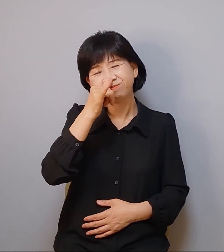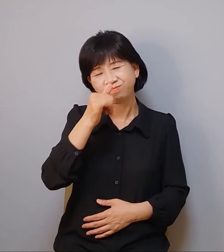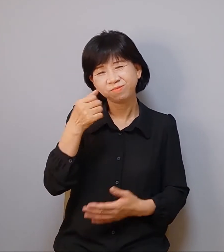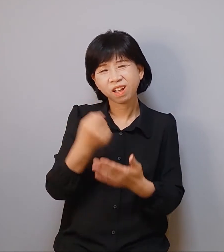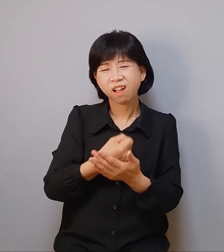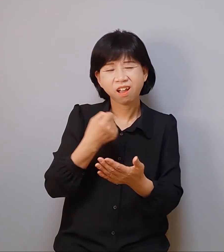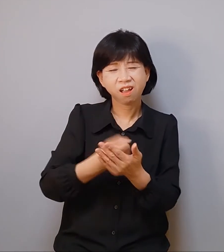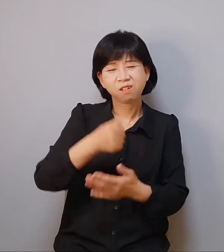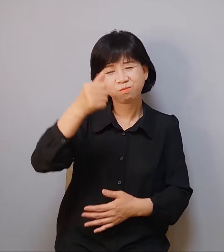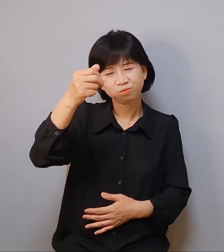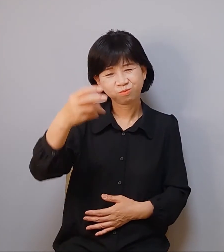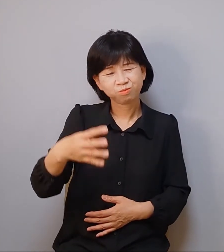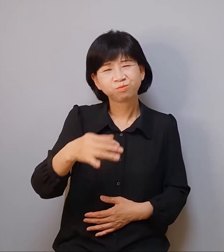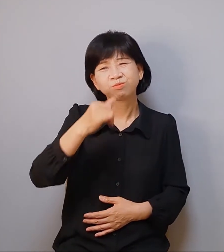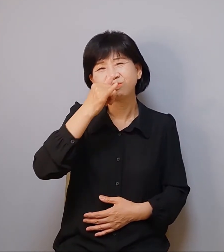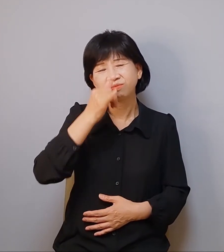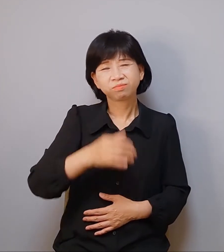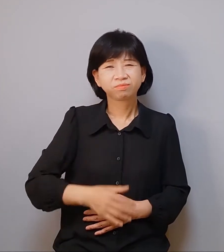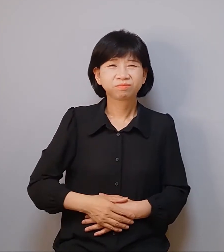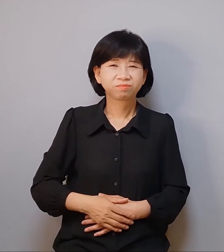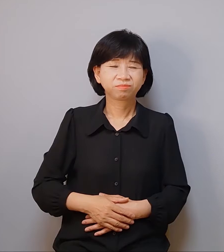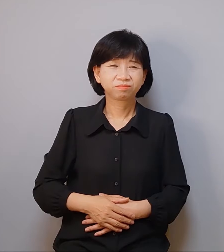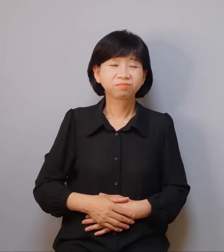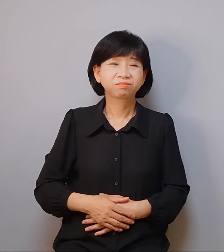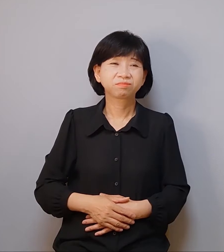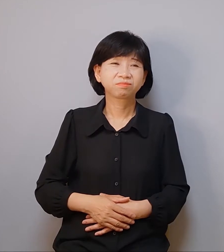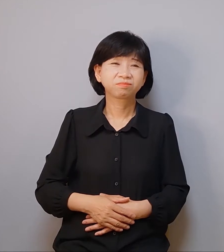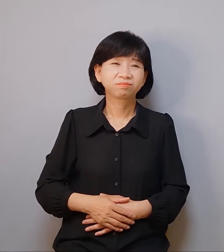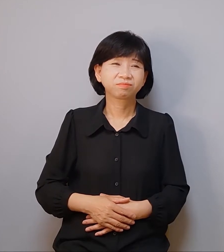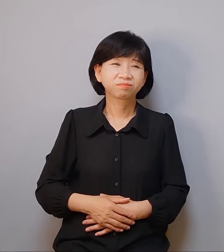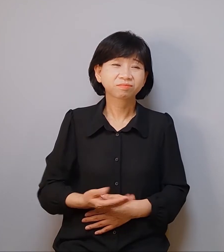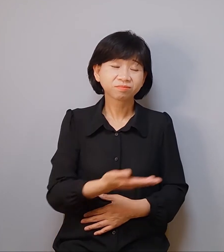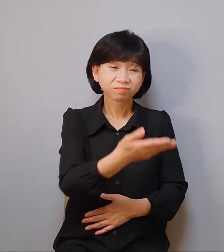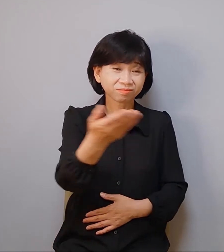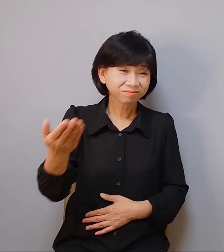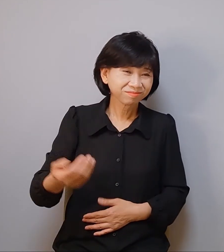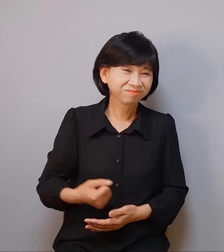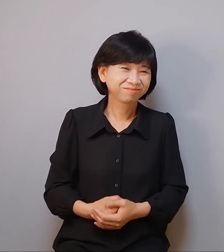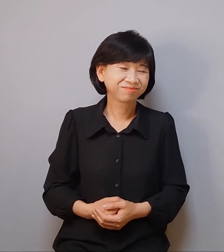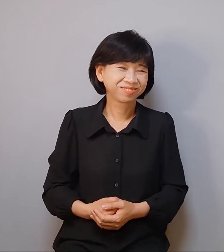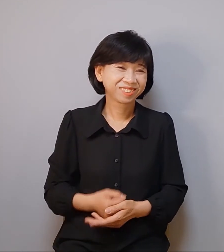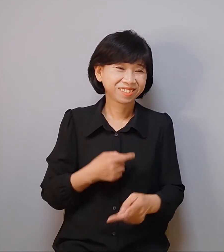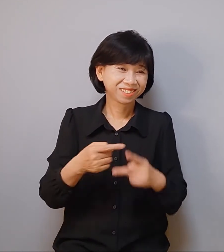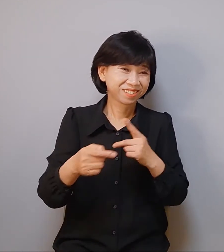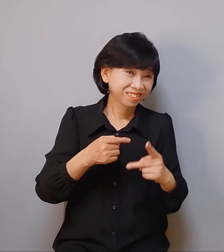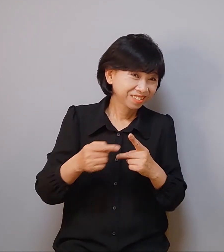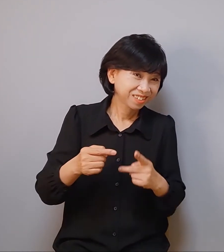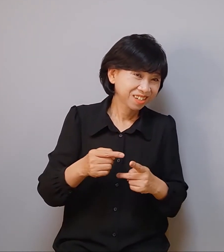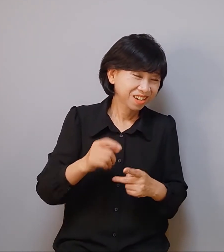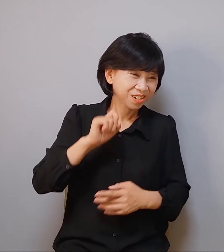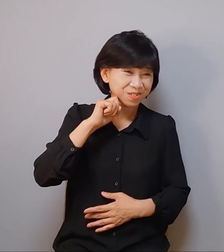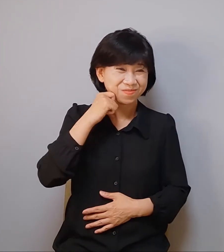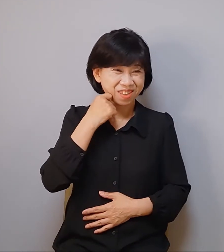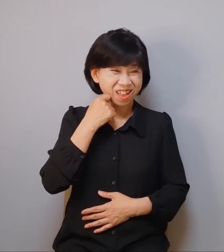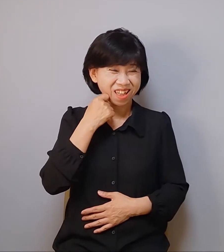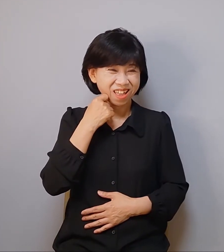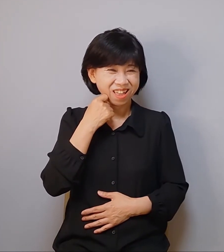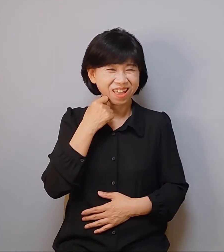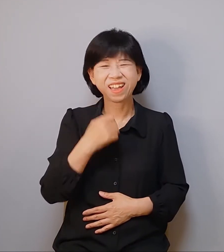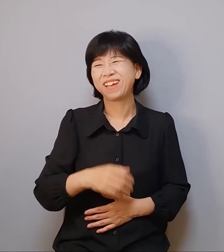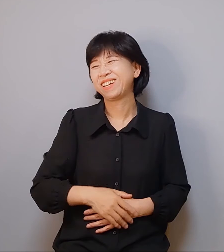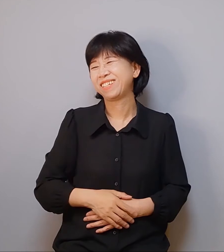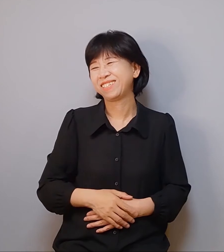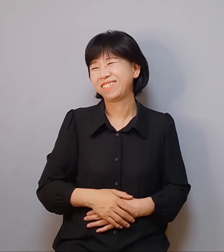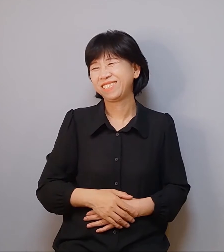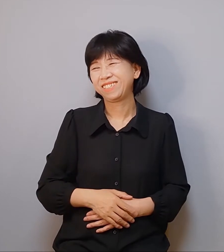아닙니다. 정 제 마음을 잘 모르시겠거든 목사가 되십시오. 그러면 저를 이해하실